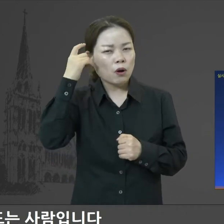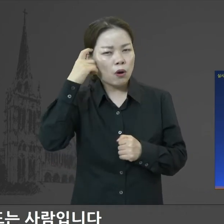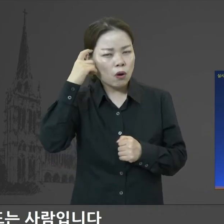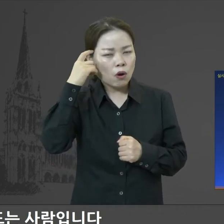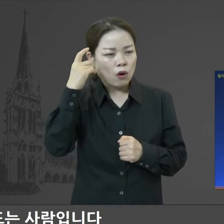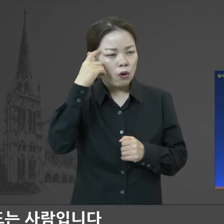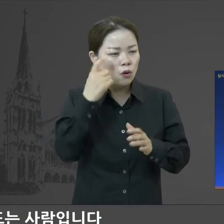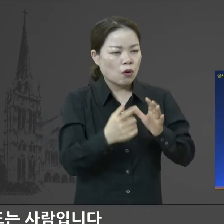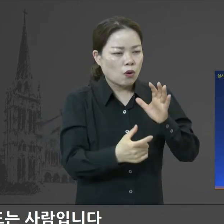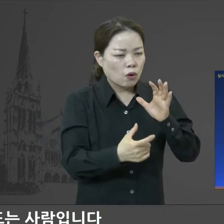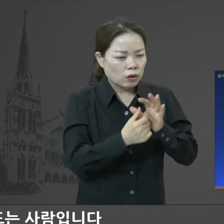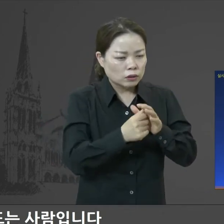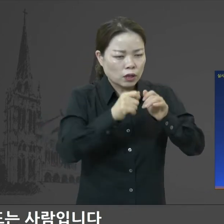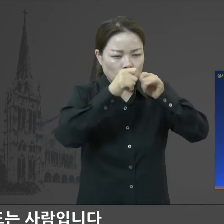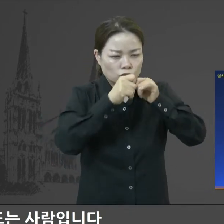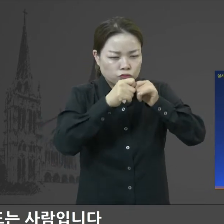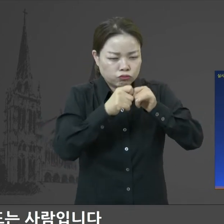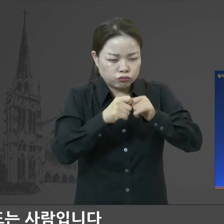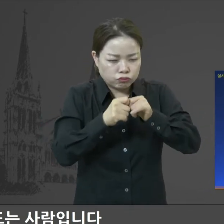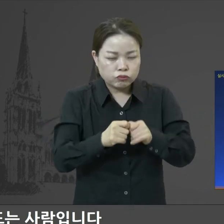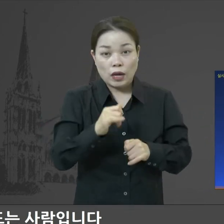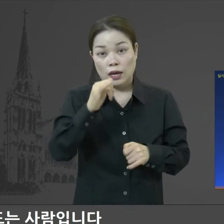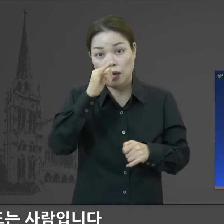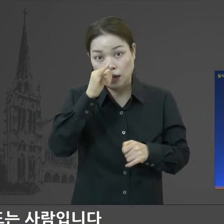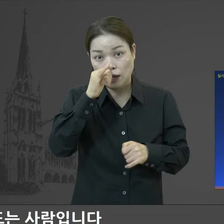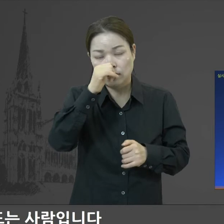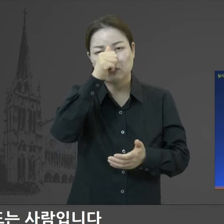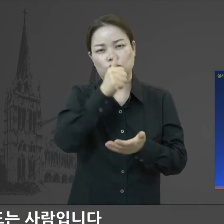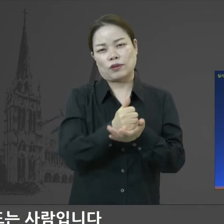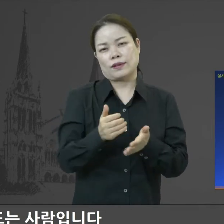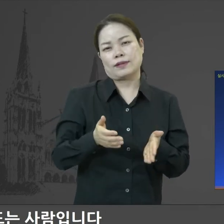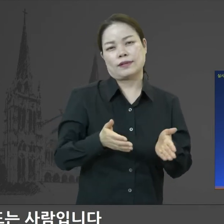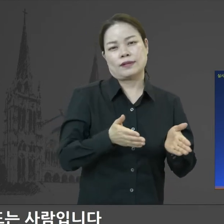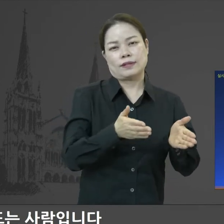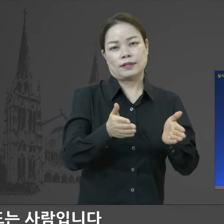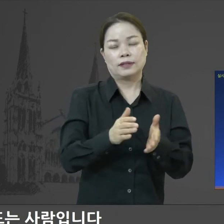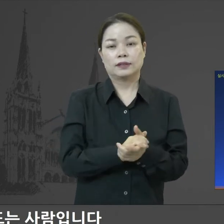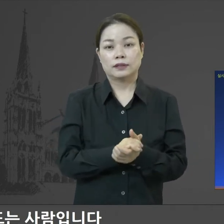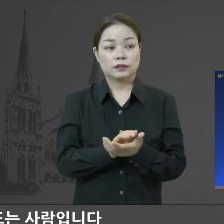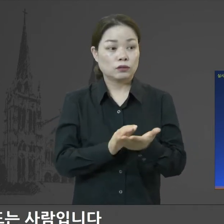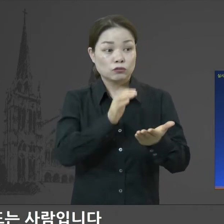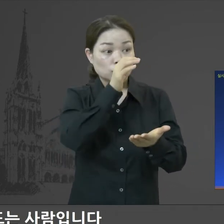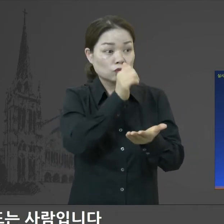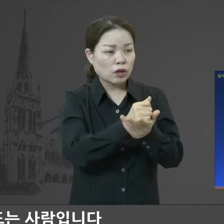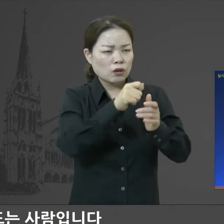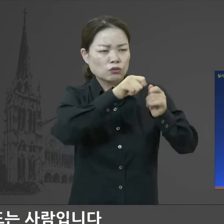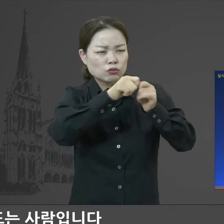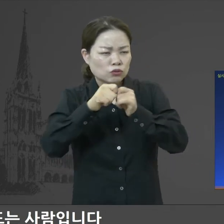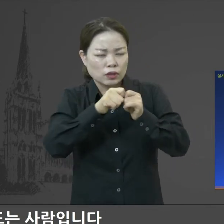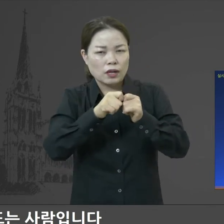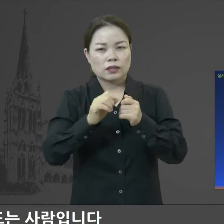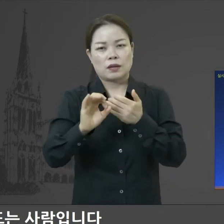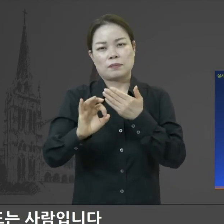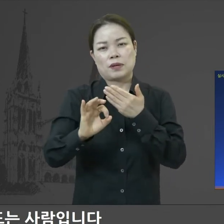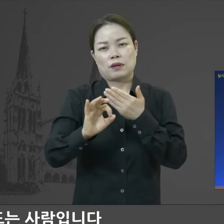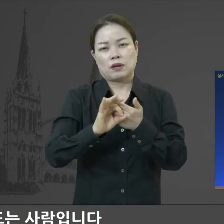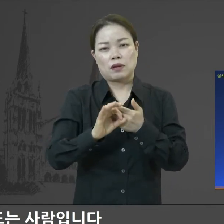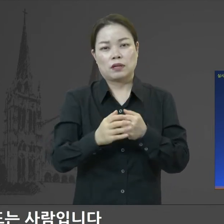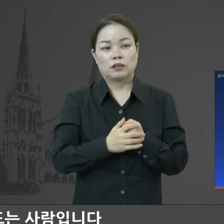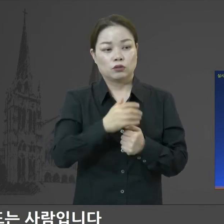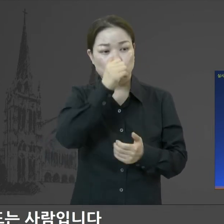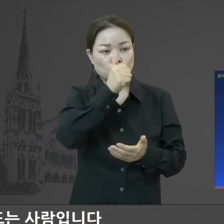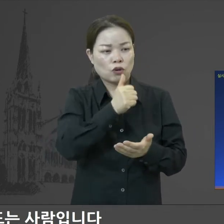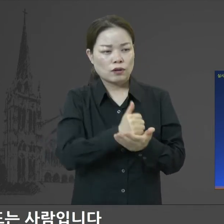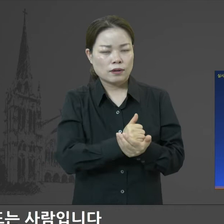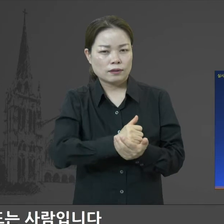그 꾀가 구체화되고 실행된 것이 죄의 길이죠. 여러분, 죄가 구체화되기 시작하면요, 비로소 죄의